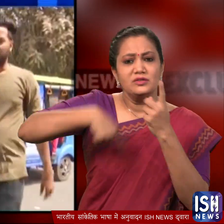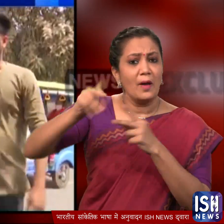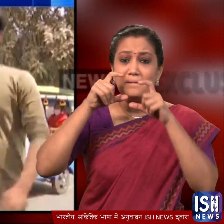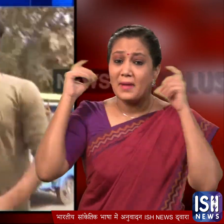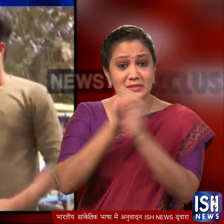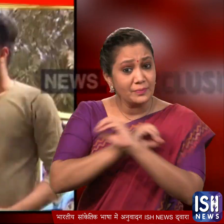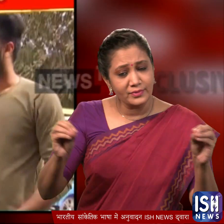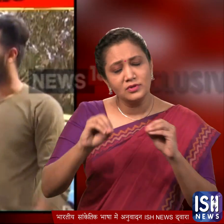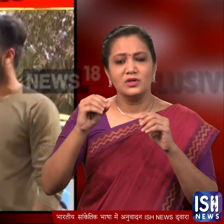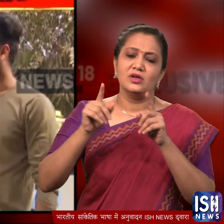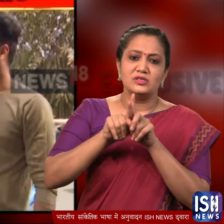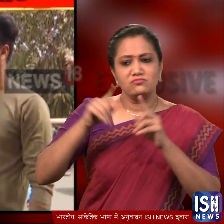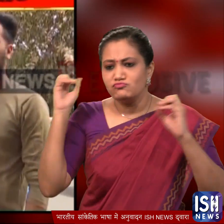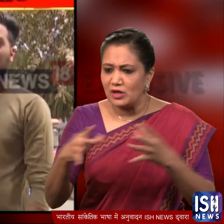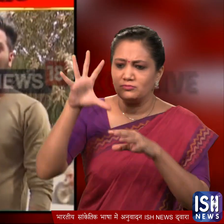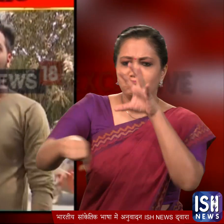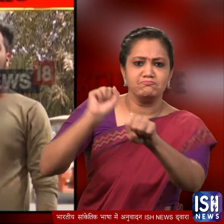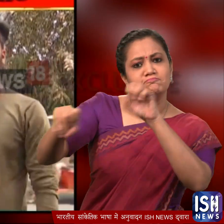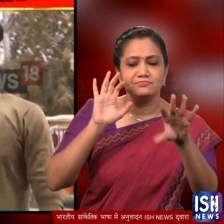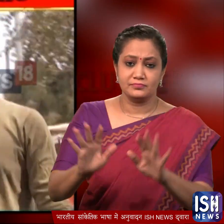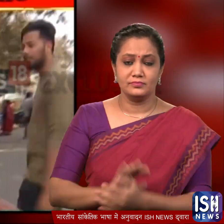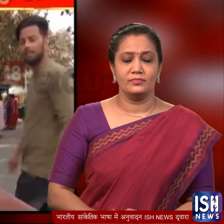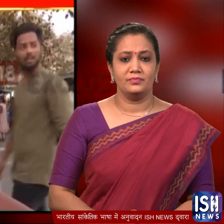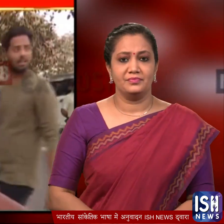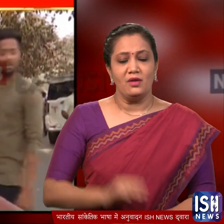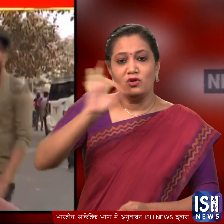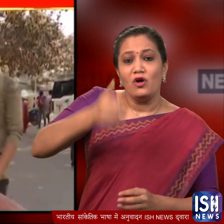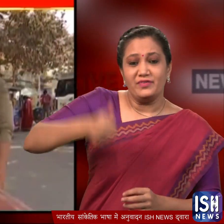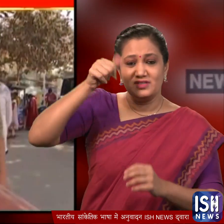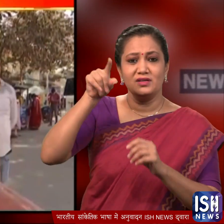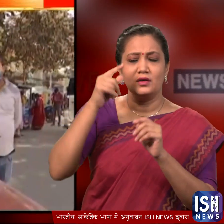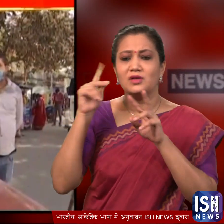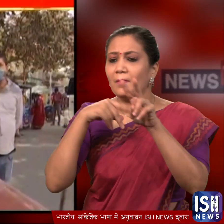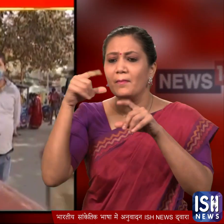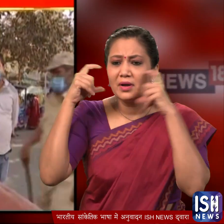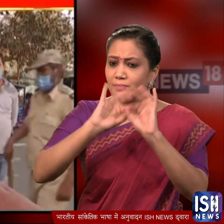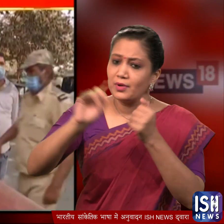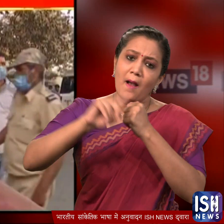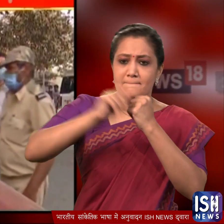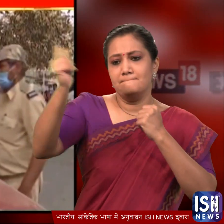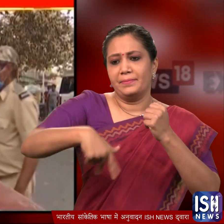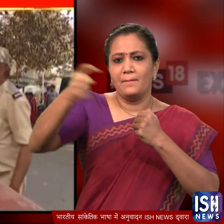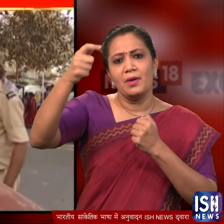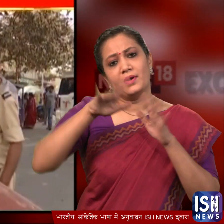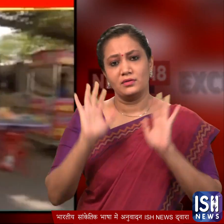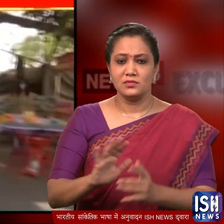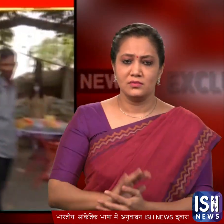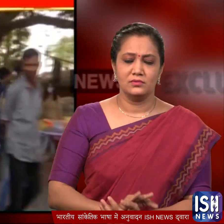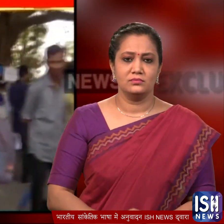ने मास्क न पहनने वालों के खिलाफ अभियान शुरू कर दिया। सामने आई तस्वीर में एक अधिकारी बिना मास्क घूमने वालों का चालान काटते नजर